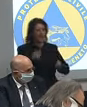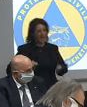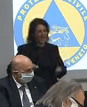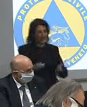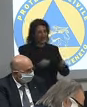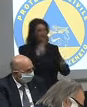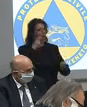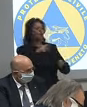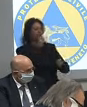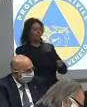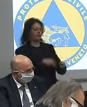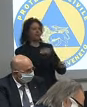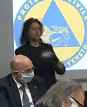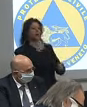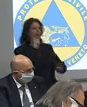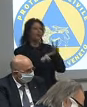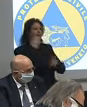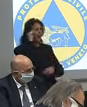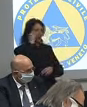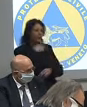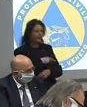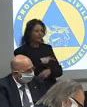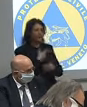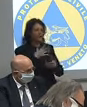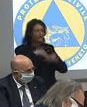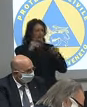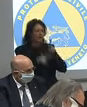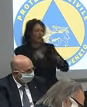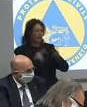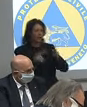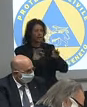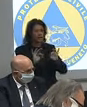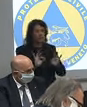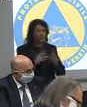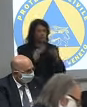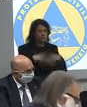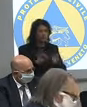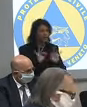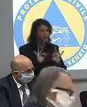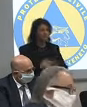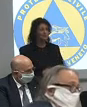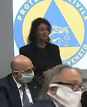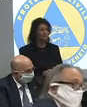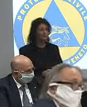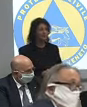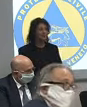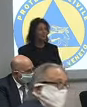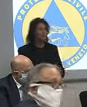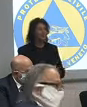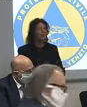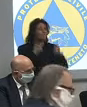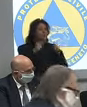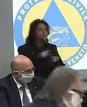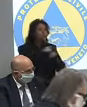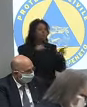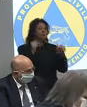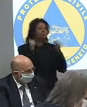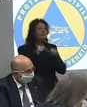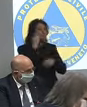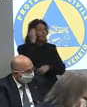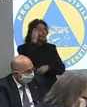potrebbe essere un delinquente, che vai a verificare. Così nascono le cose, eh? Nascono sempre dei piccoli pensieri.